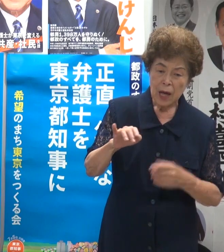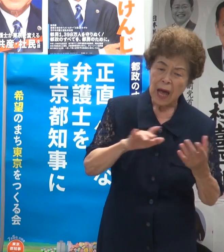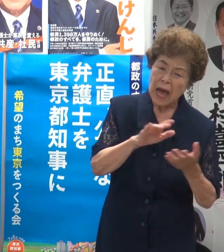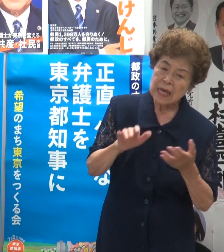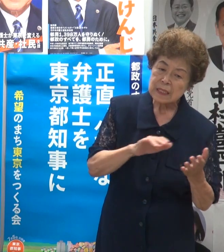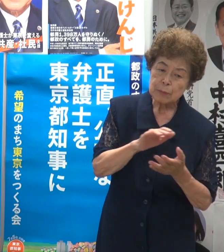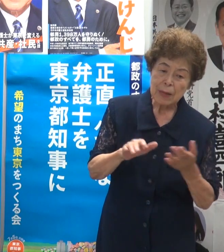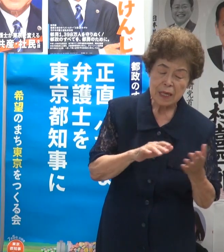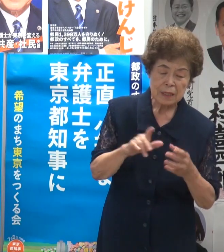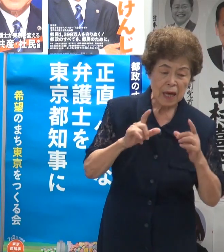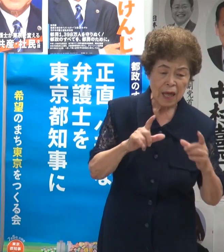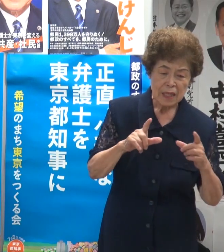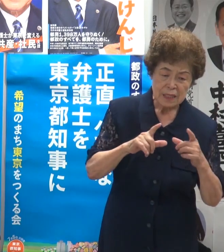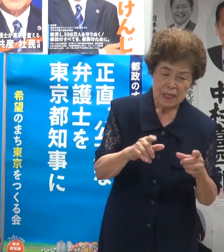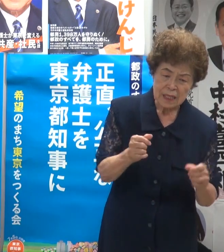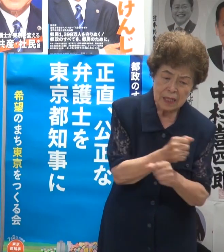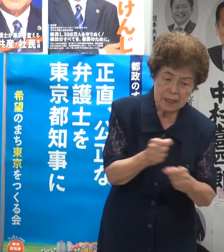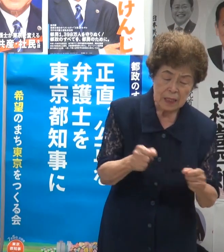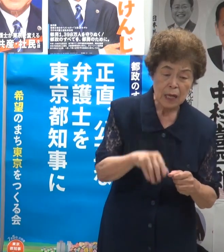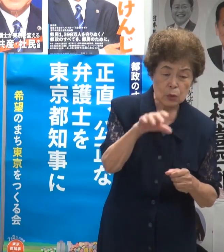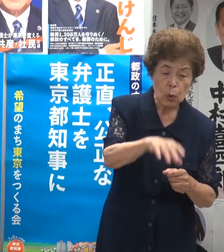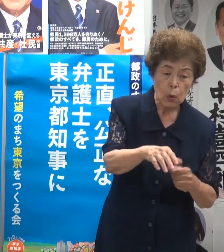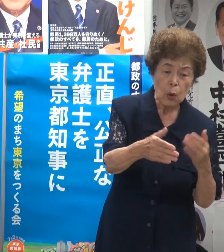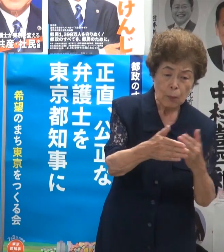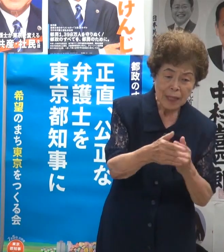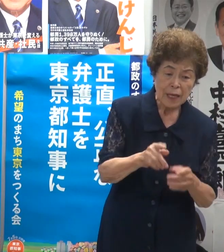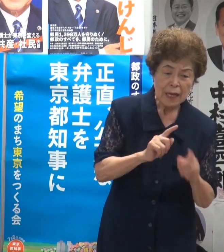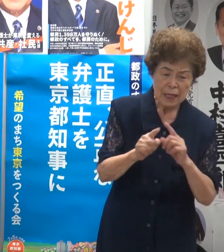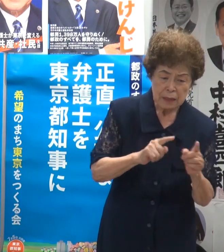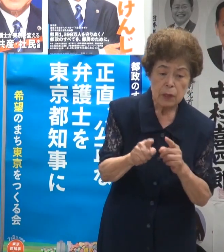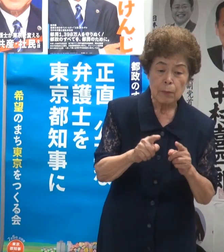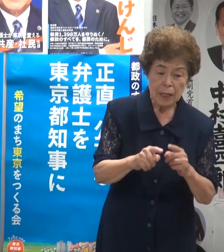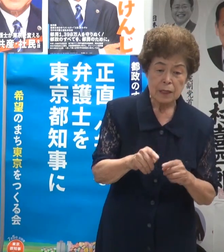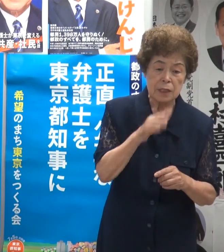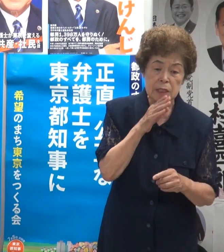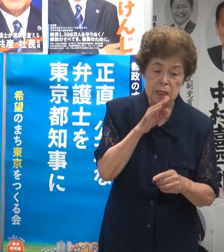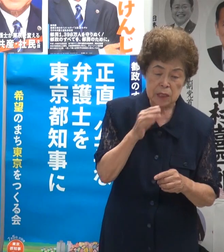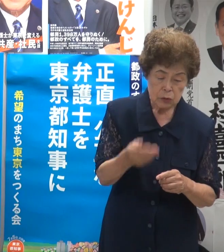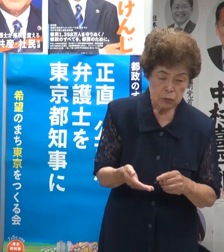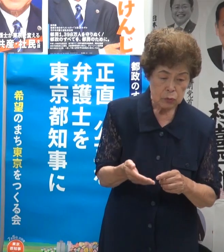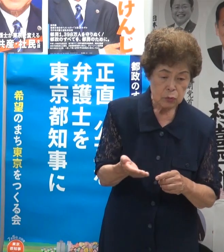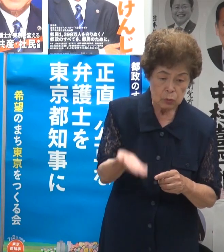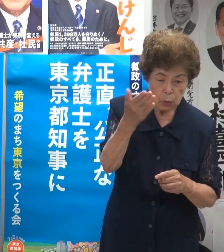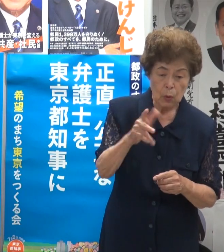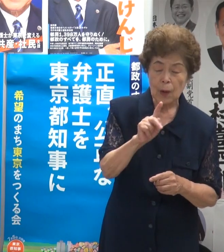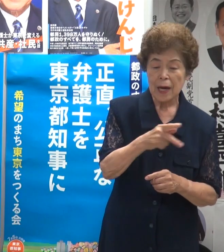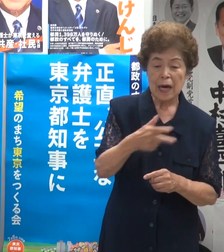な答えができないところまで追い詰められたら、事実上カジノはもう導入できなく